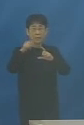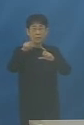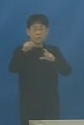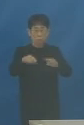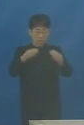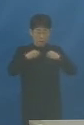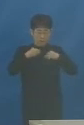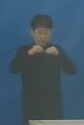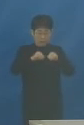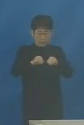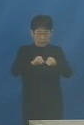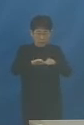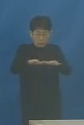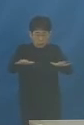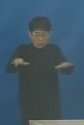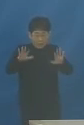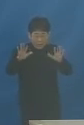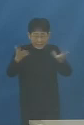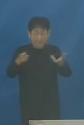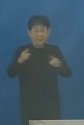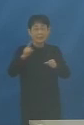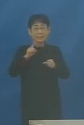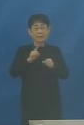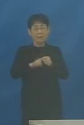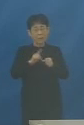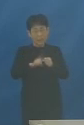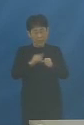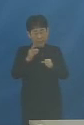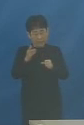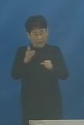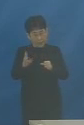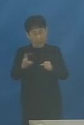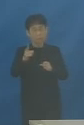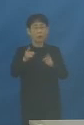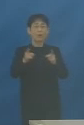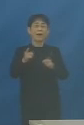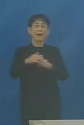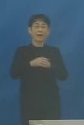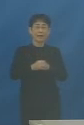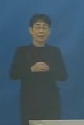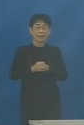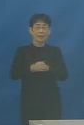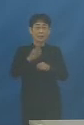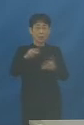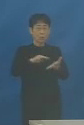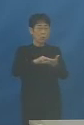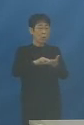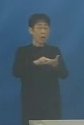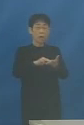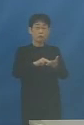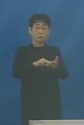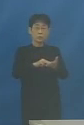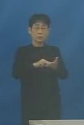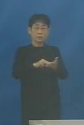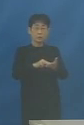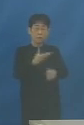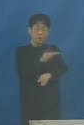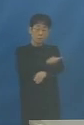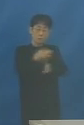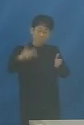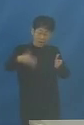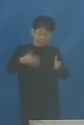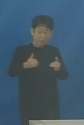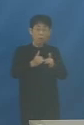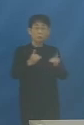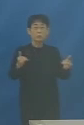ことも本家の独特な要因かもしれませんそれでワクチン未接種の方に摂取を